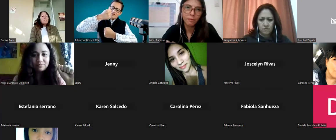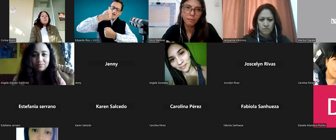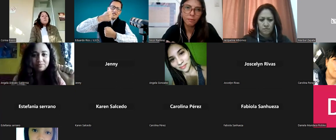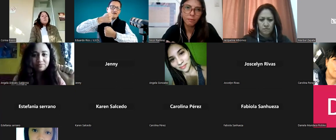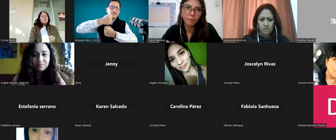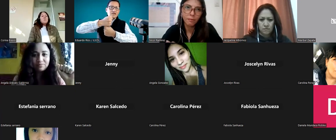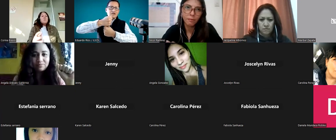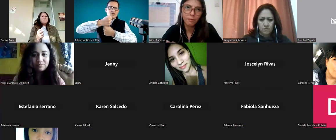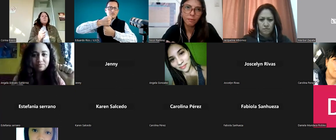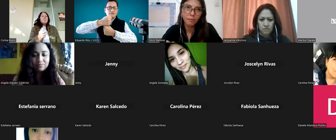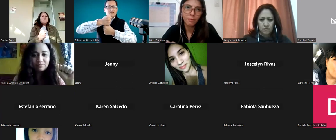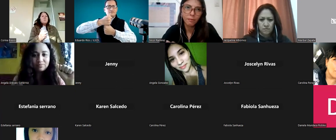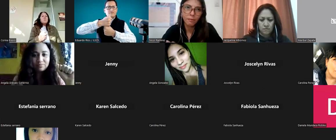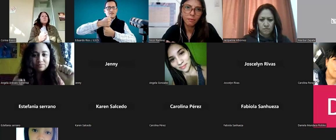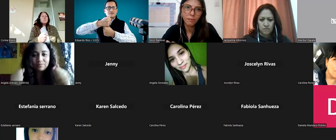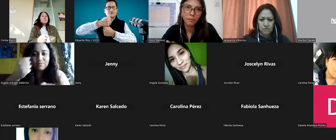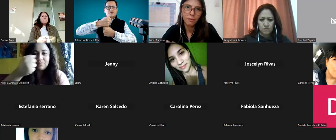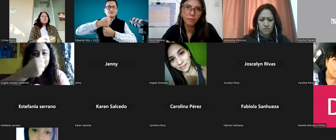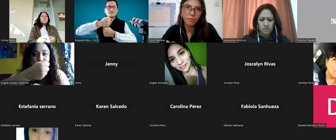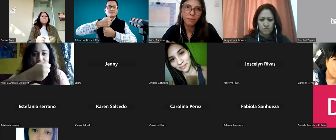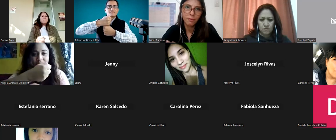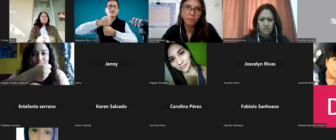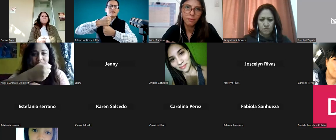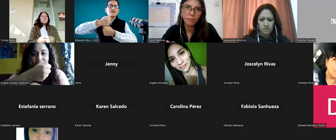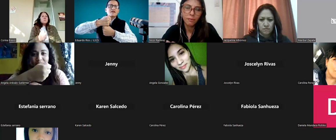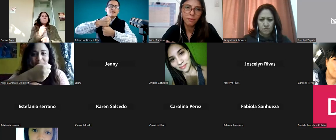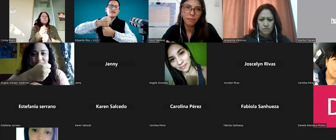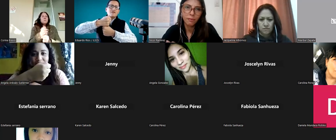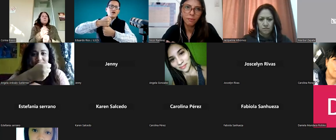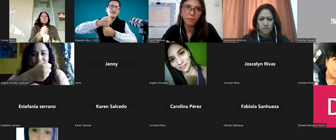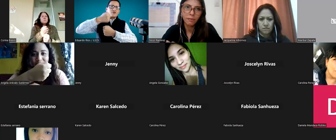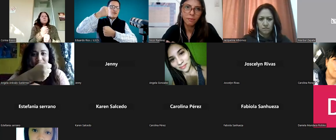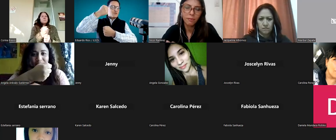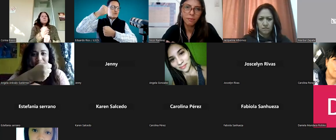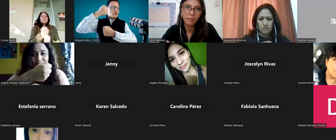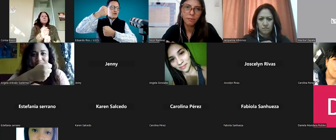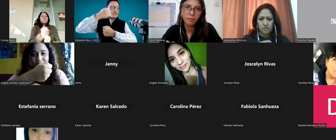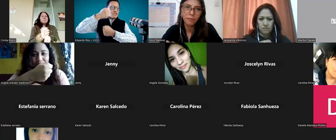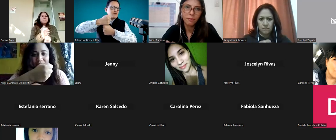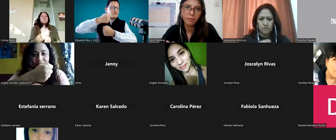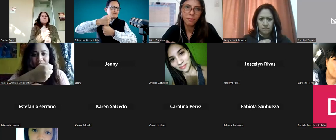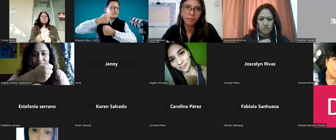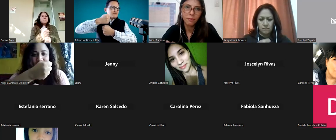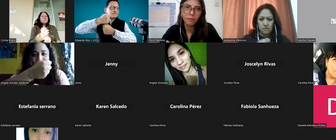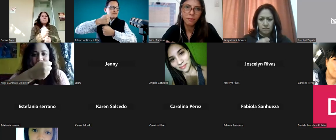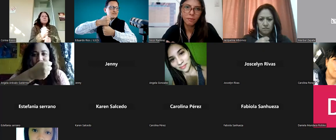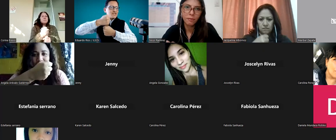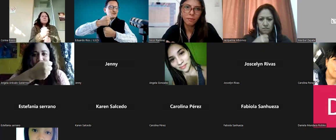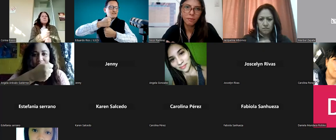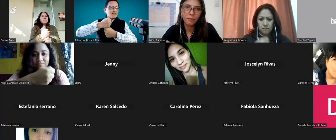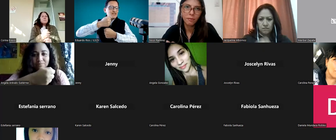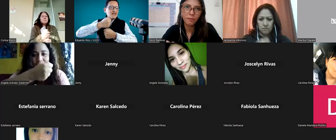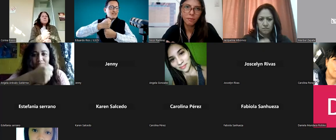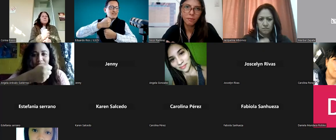mano activa arriba de la mano pasiva, ahí, eso. Y le vamos a dar solamente movimiento a la mano activa.